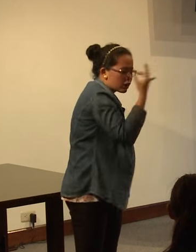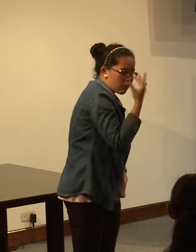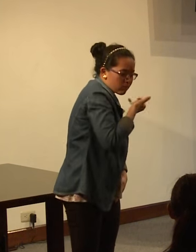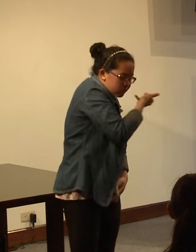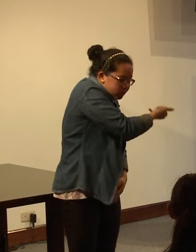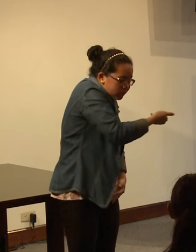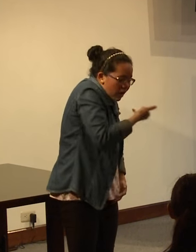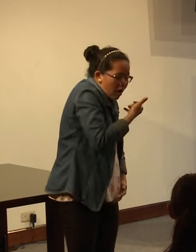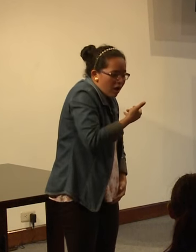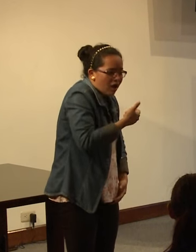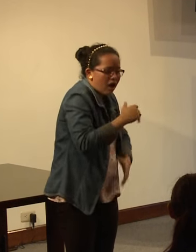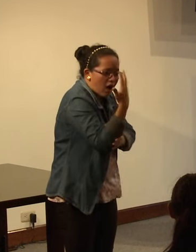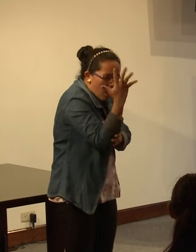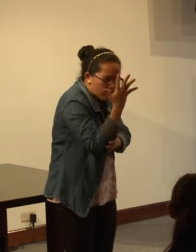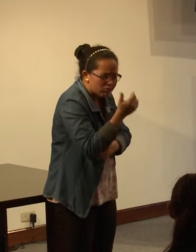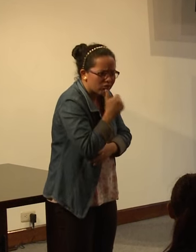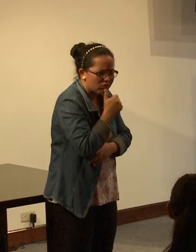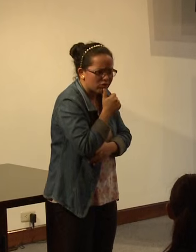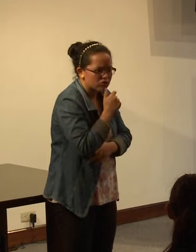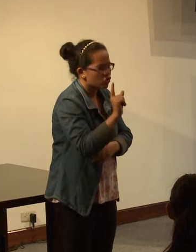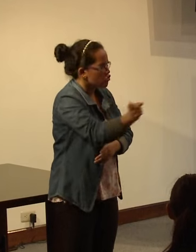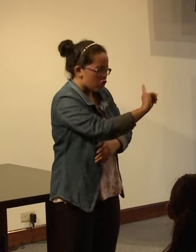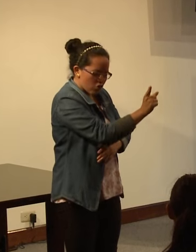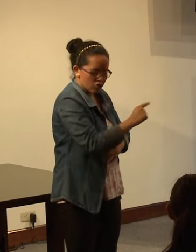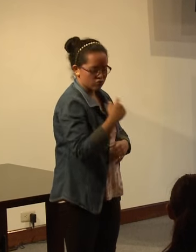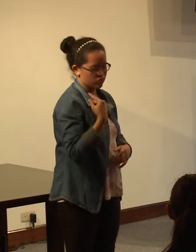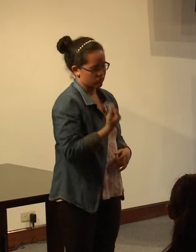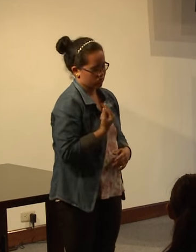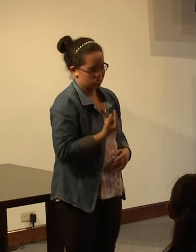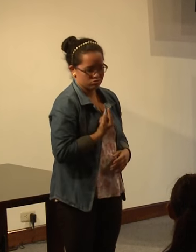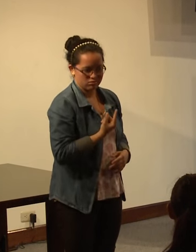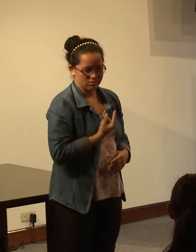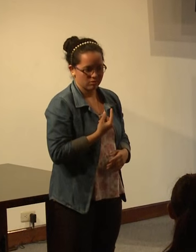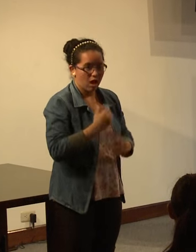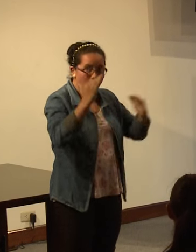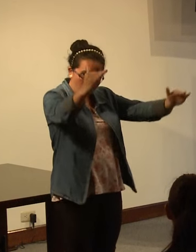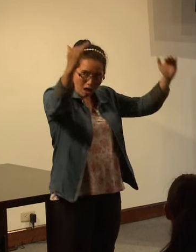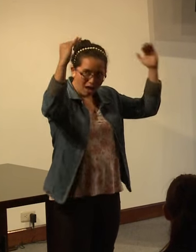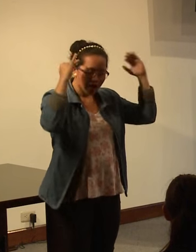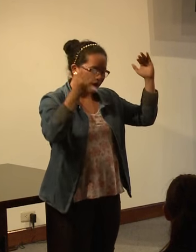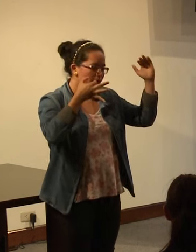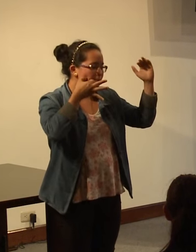No. No, no, está sola, el fondo es color piel.